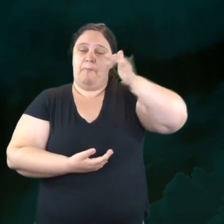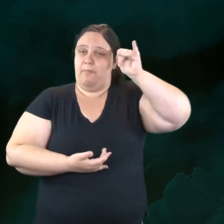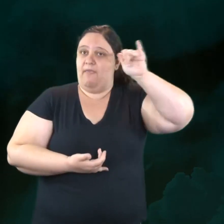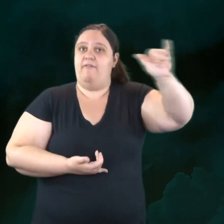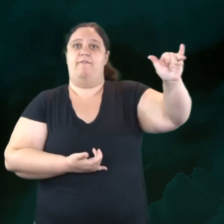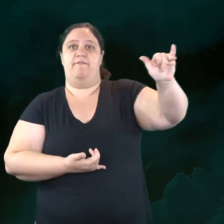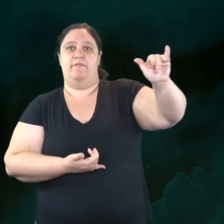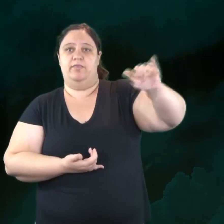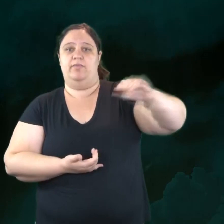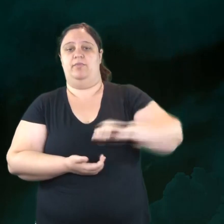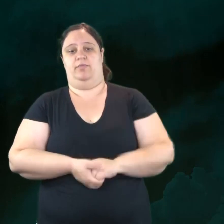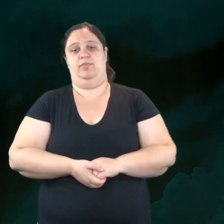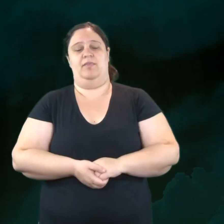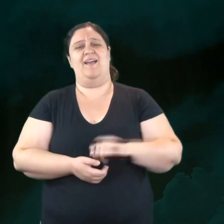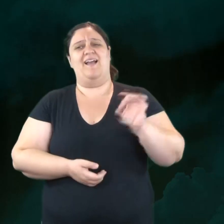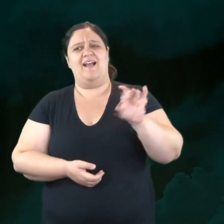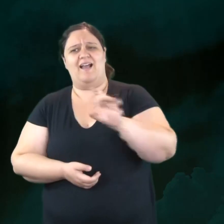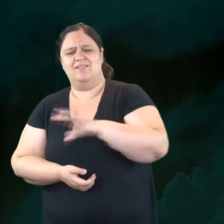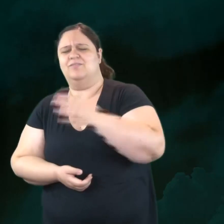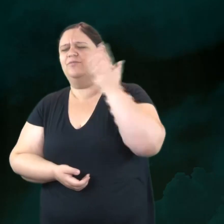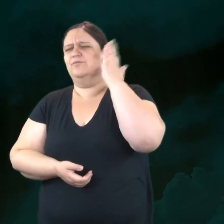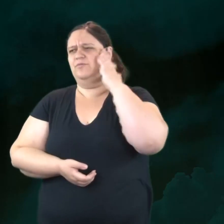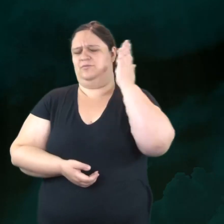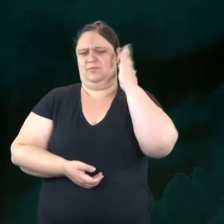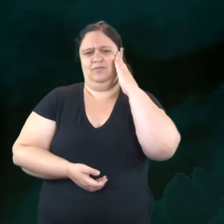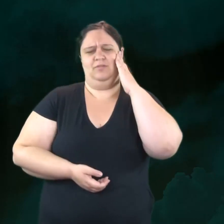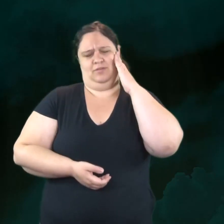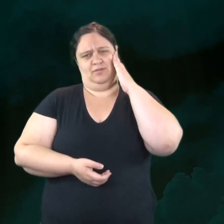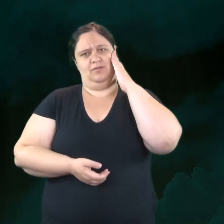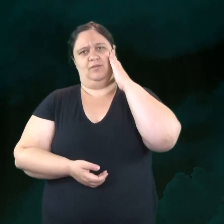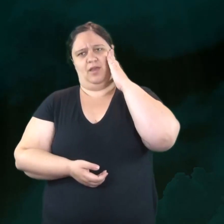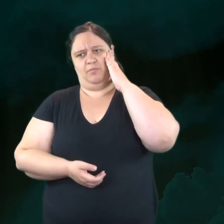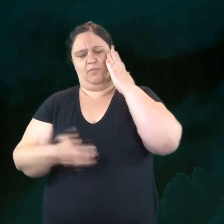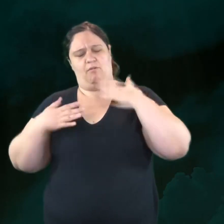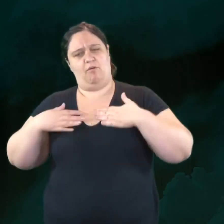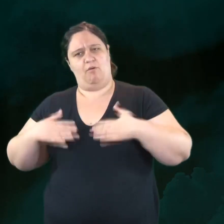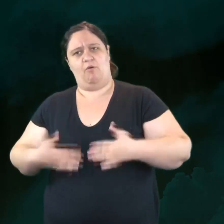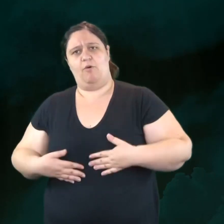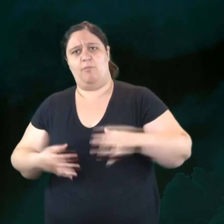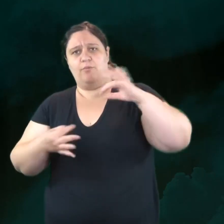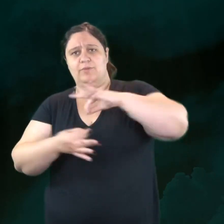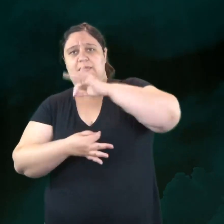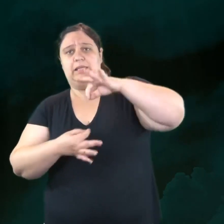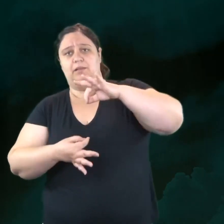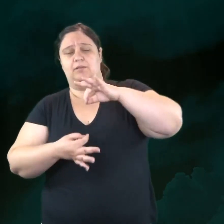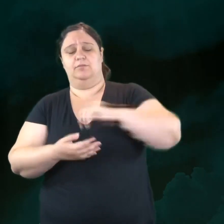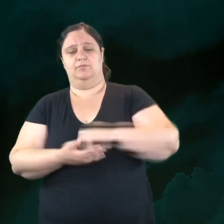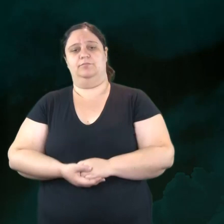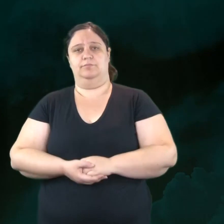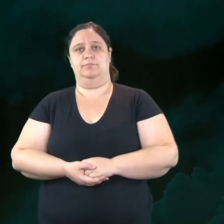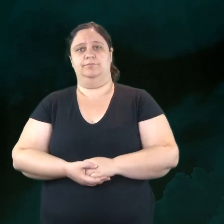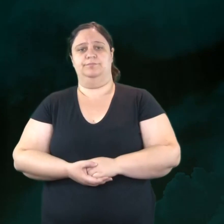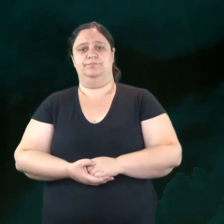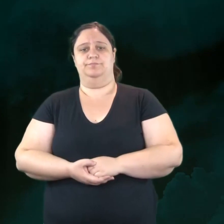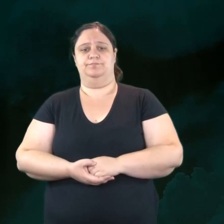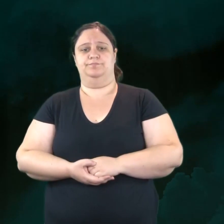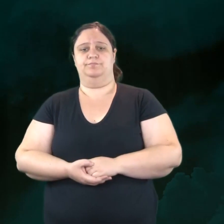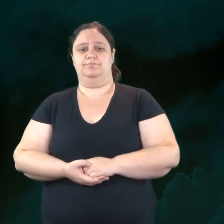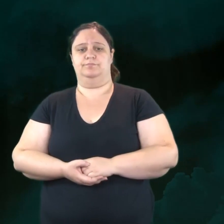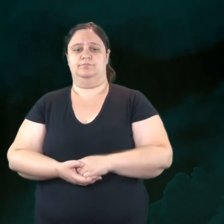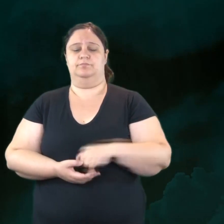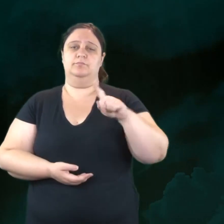vós saiba possuir o próprio corpo em santificação, em honra. Bom, outra